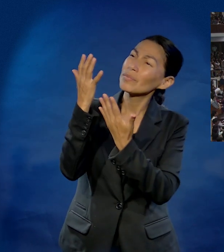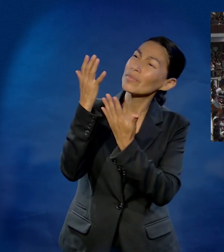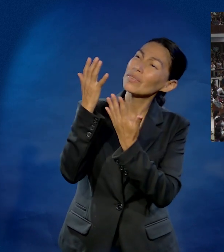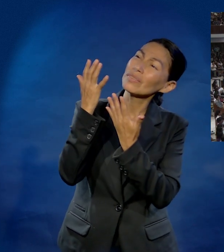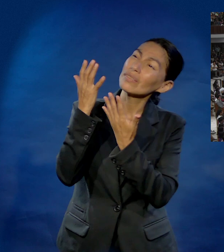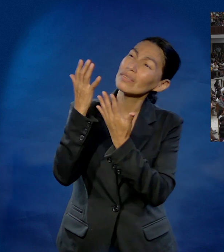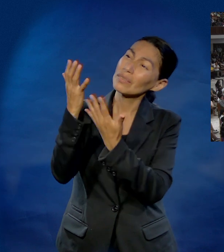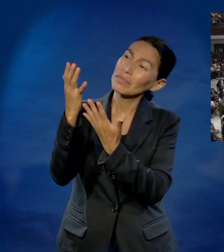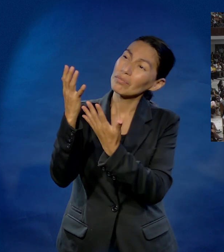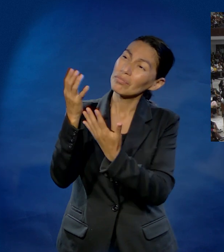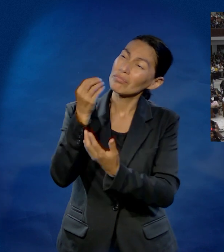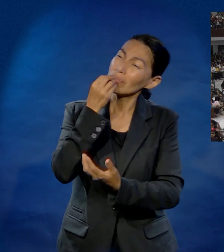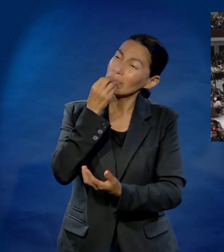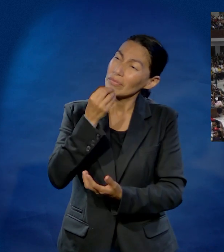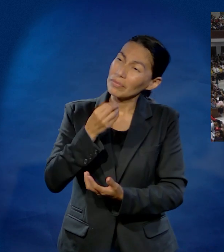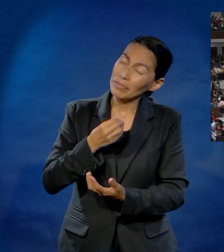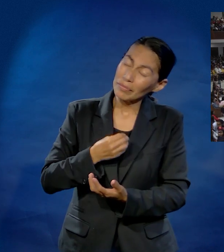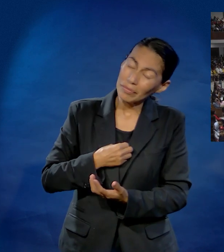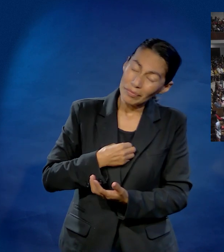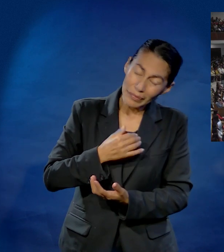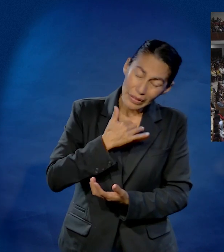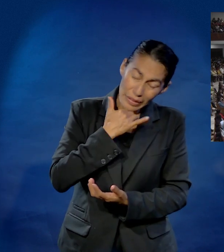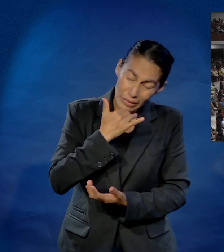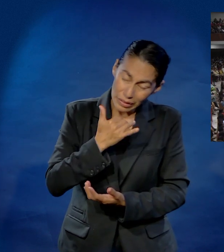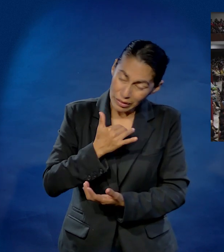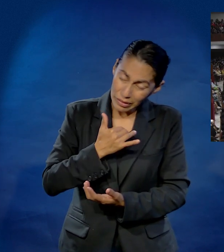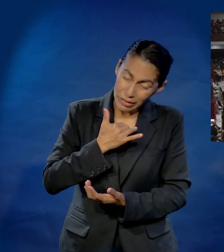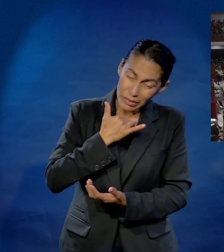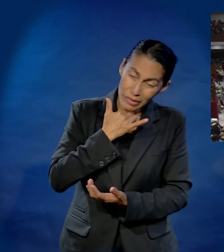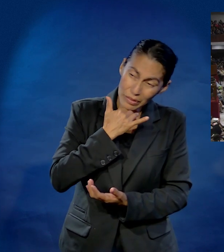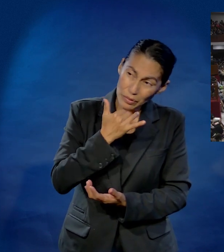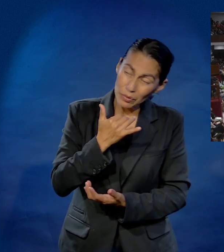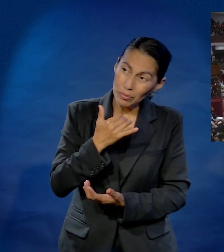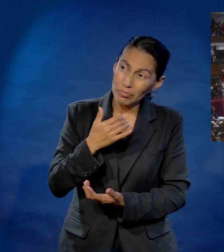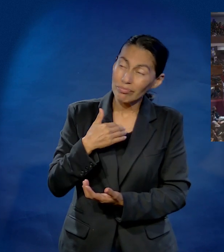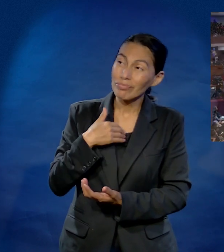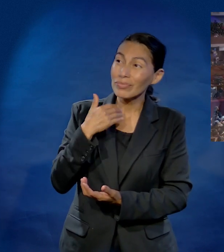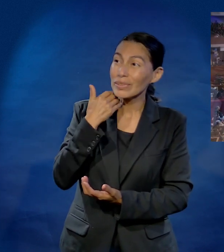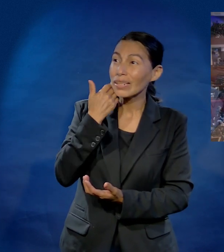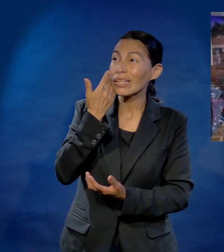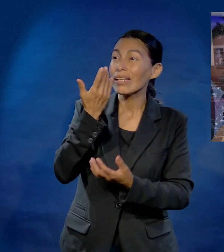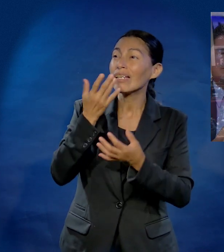Corazón conforme al tuyo es lo que pido,